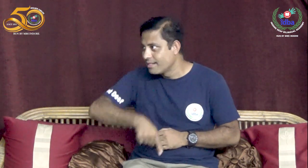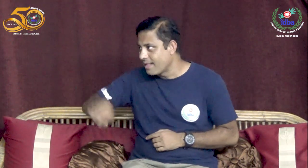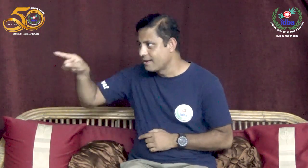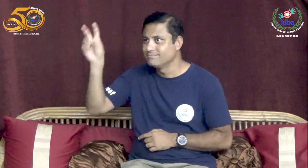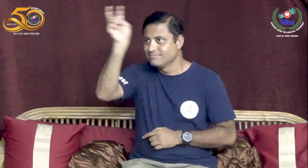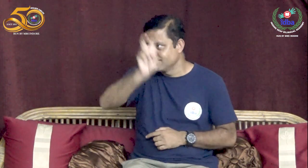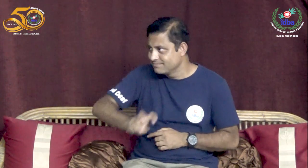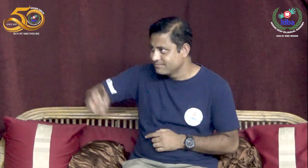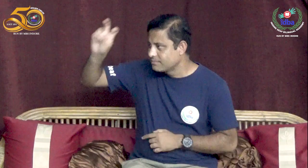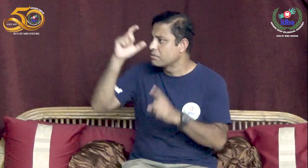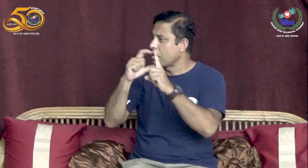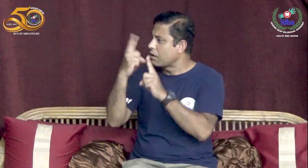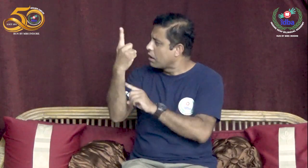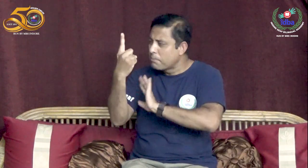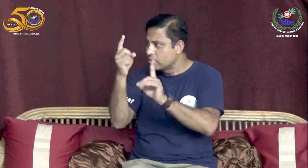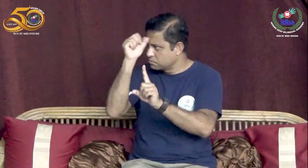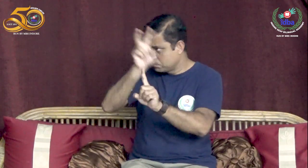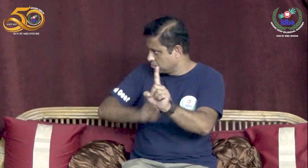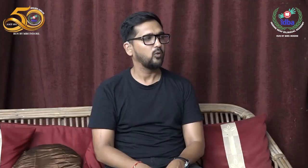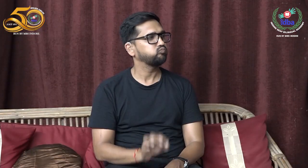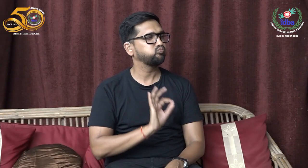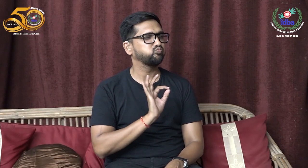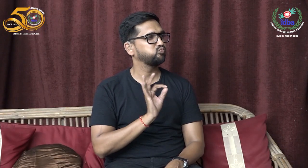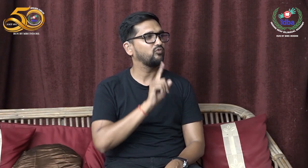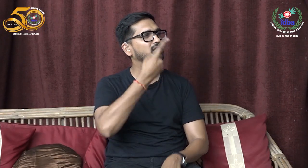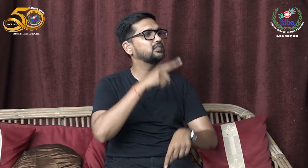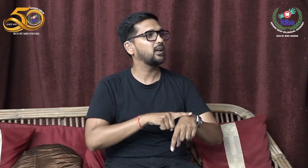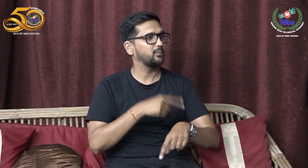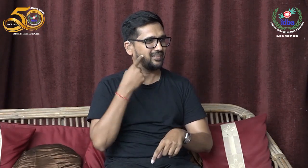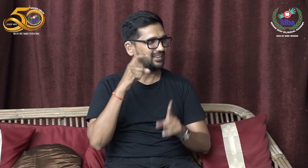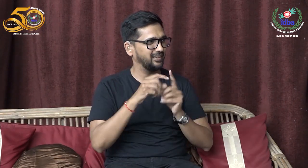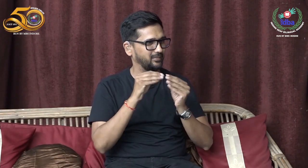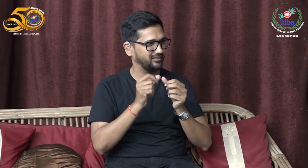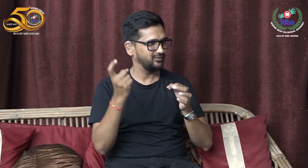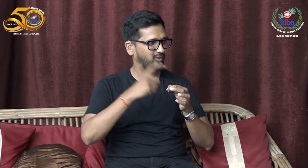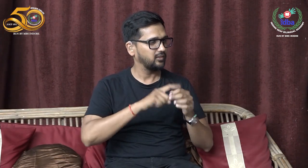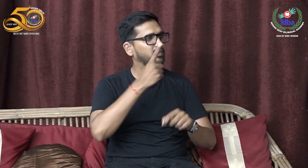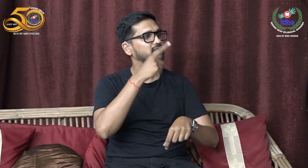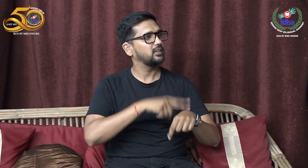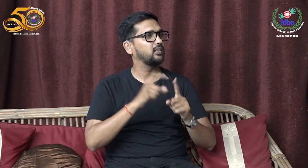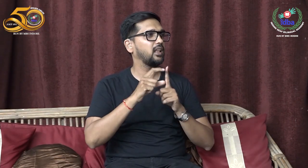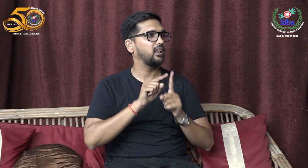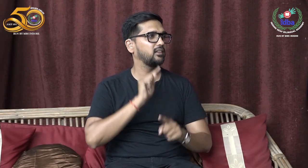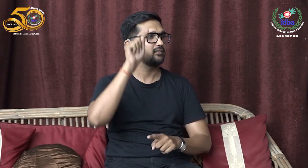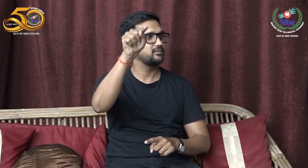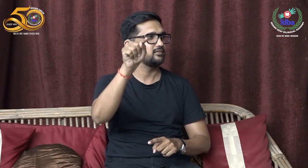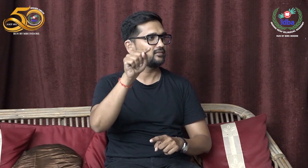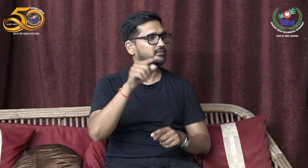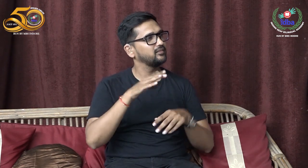जब आप इंडिया पे ट्रैवलिंग किए, तो आप दिल्ली बस गए और क्या कंपटीशन के लिए? जी हाँ, मैंने फर्स्ट टाइम में ज्वाइन किया था, तब मैं दिल्ली गया